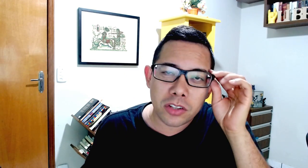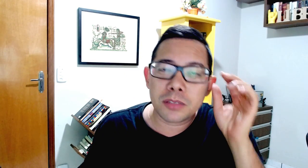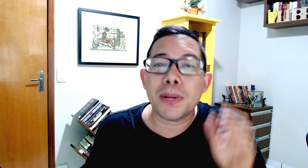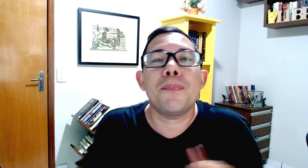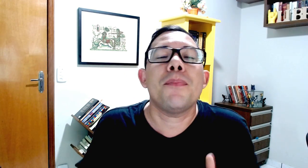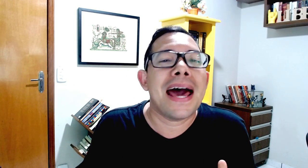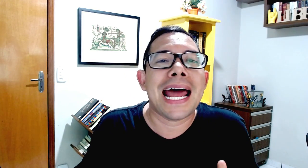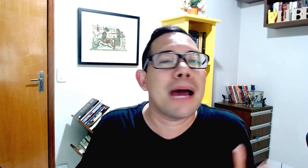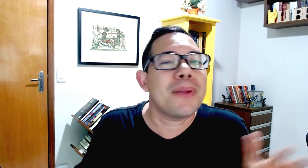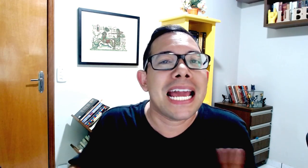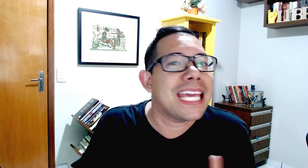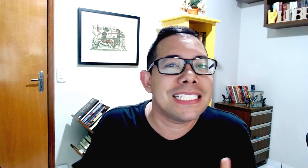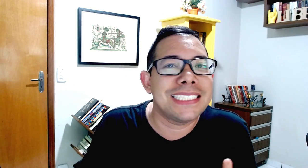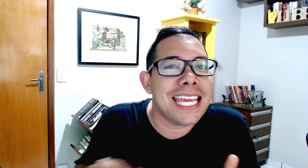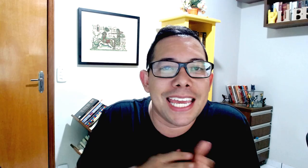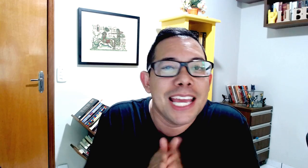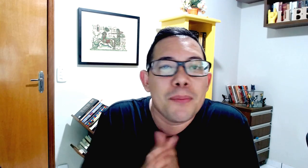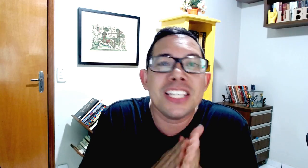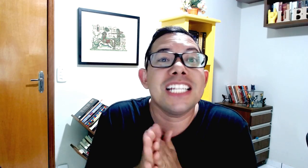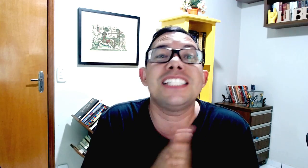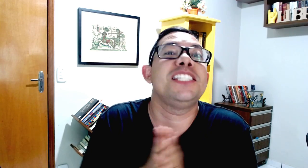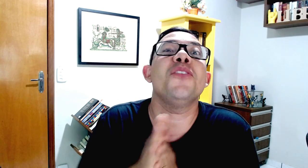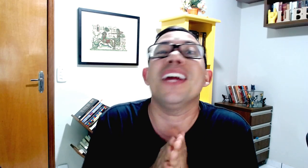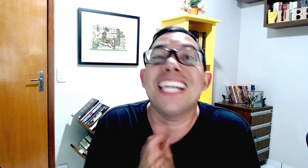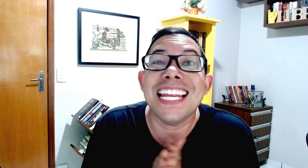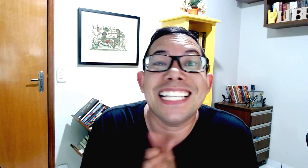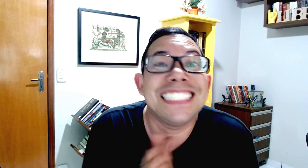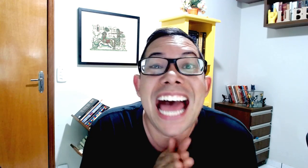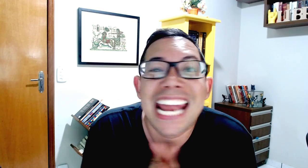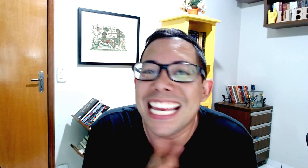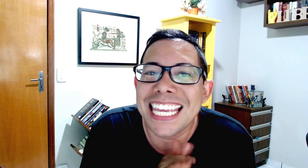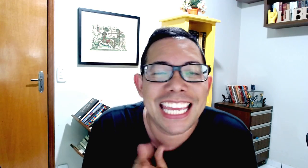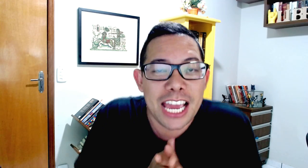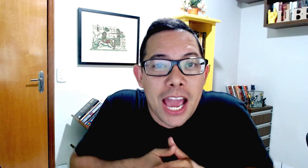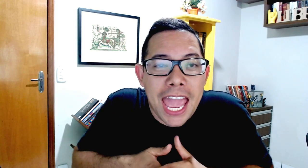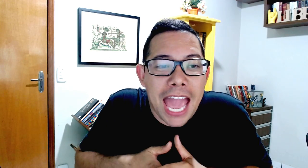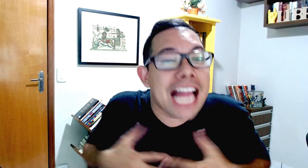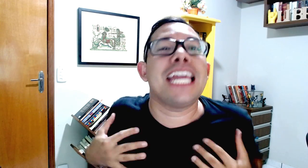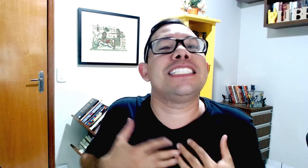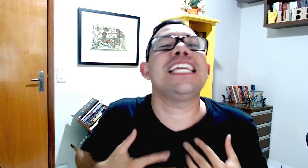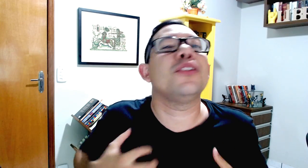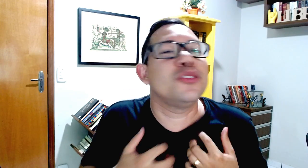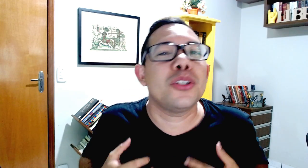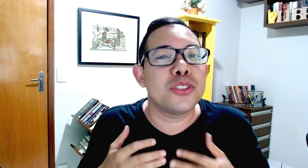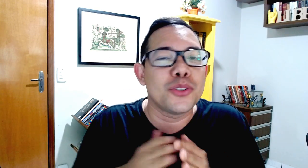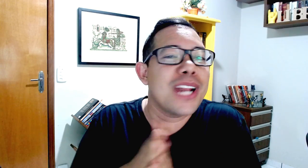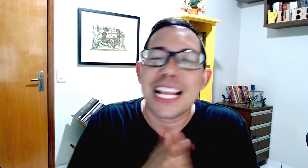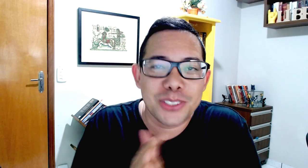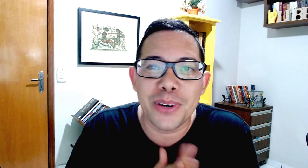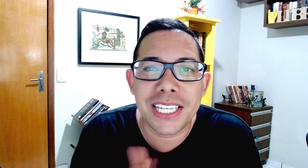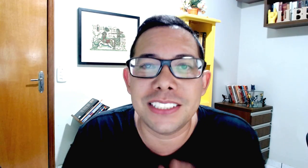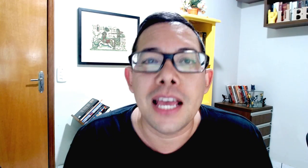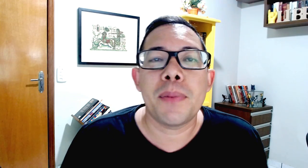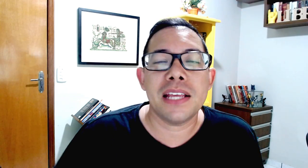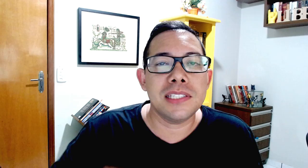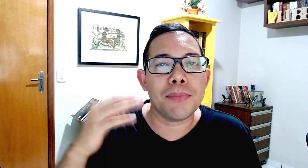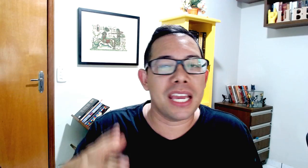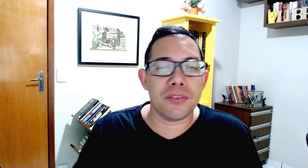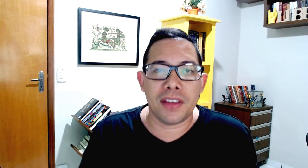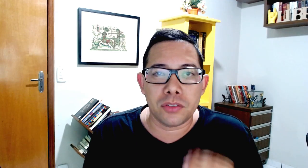são aulas para preparar para aquecer a gente se organizar aí aquecer os nossos corações para esse Mega